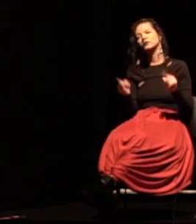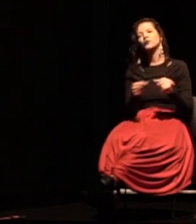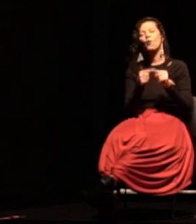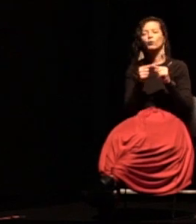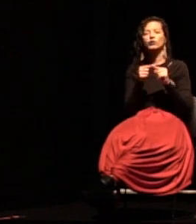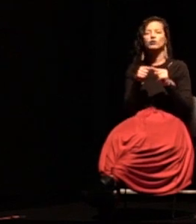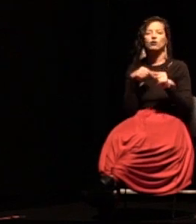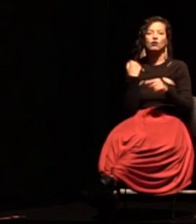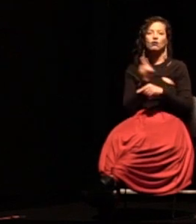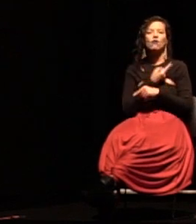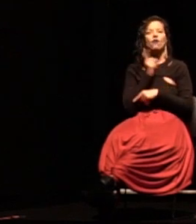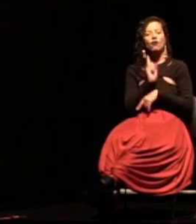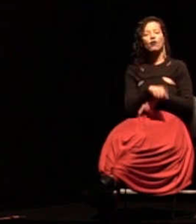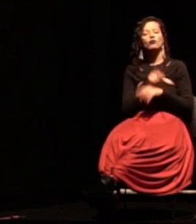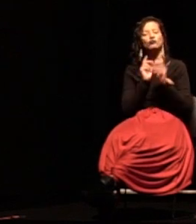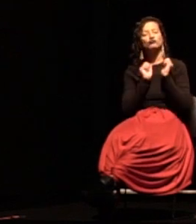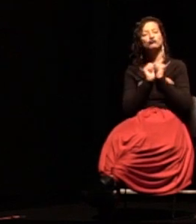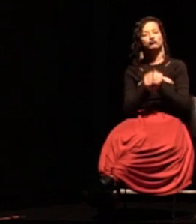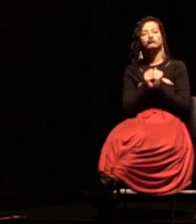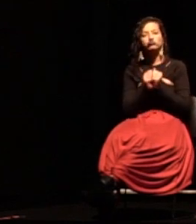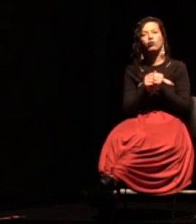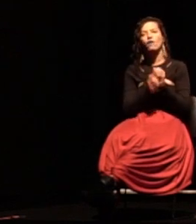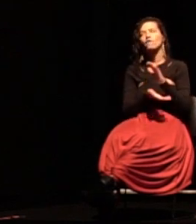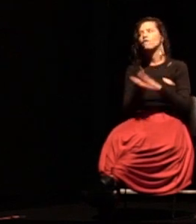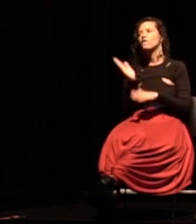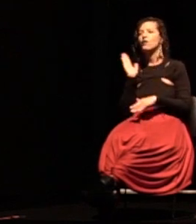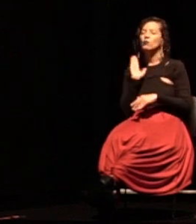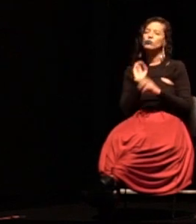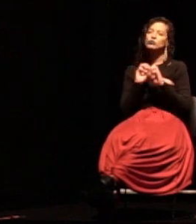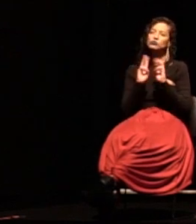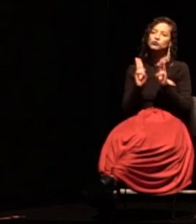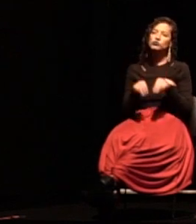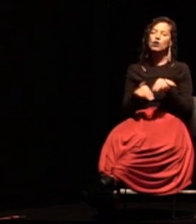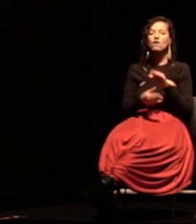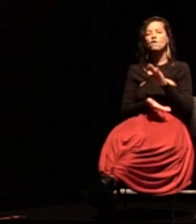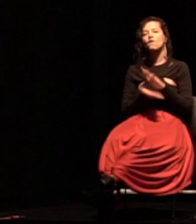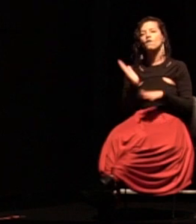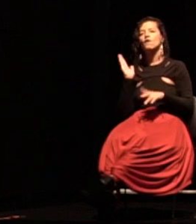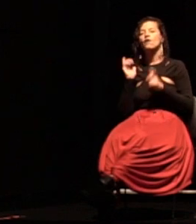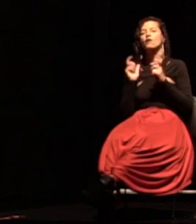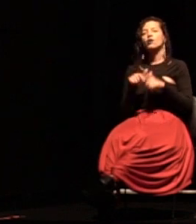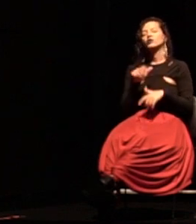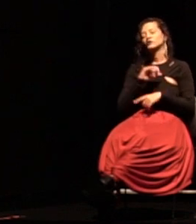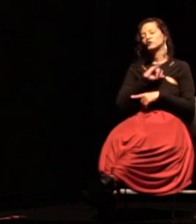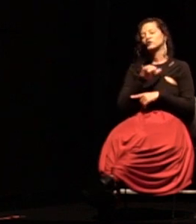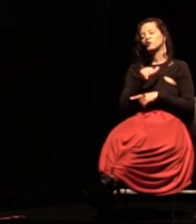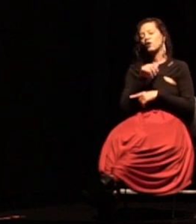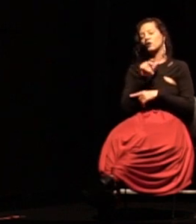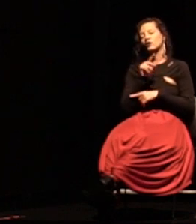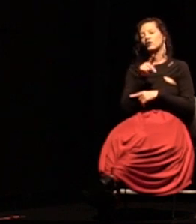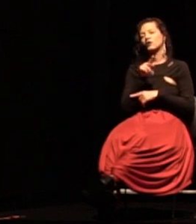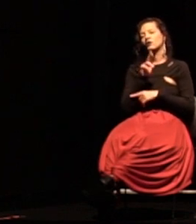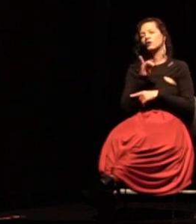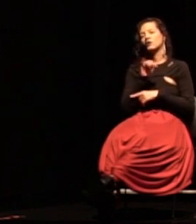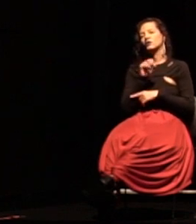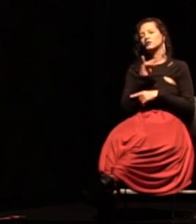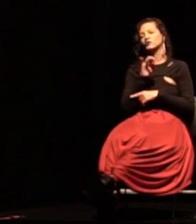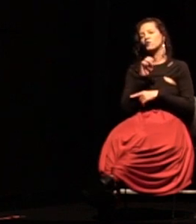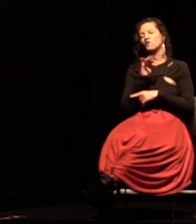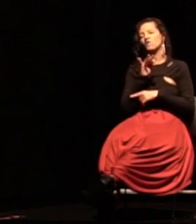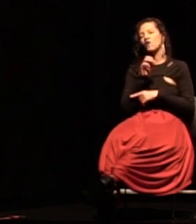que estamos juntos, vamos no museu, vamos conversar com Jean-Christophe Aman no Museu de Arte Contemporânea de